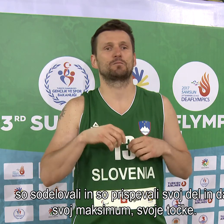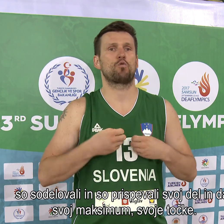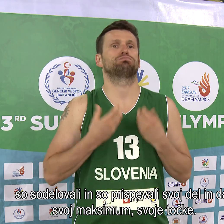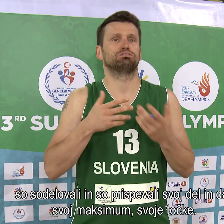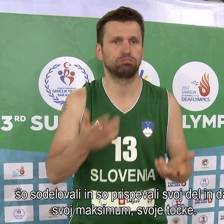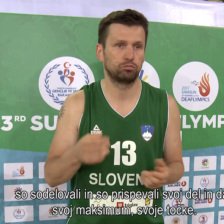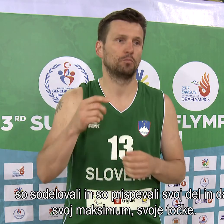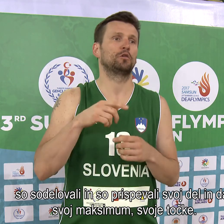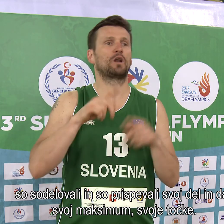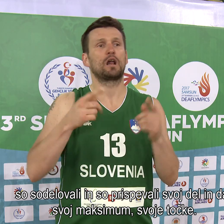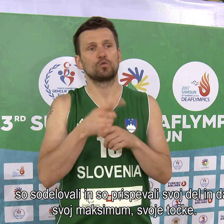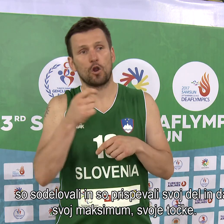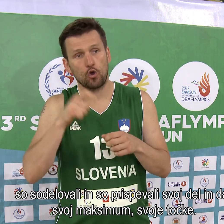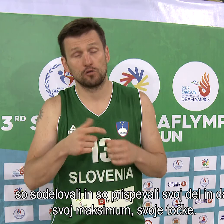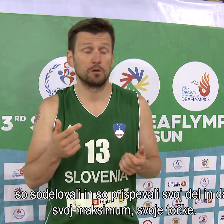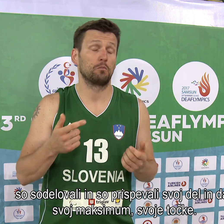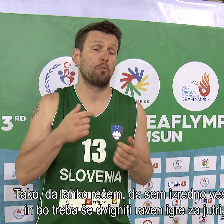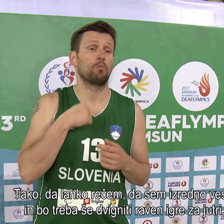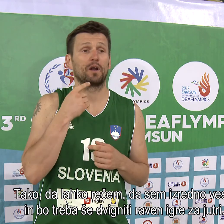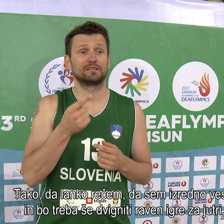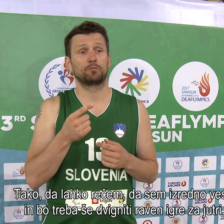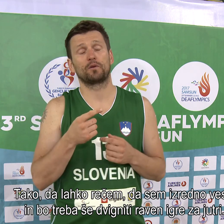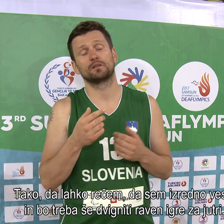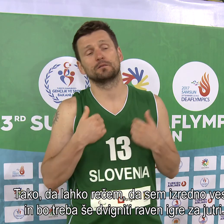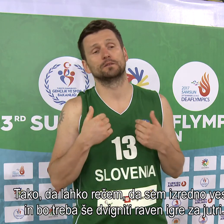del, svoj maksimum, svoje točke, tako da lahko